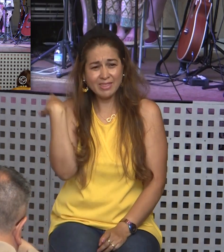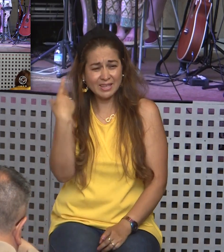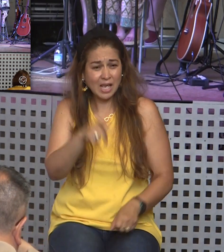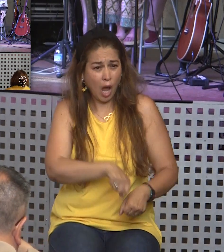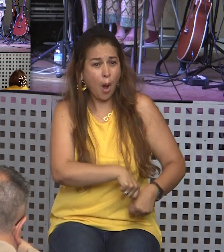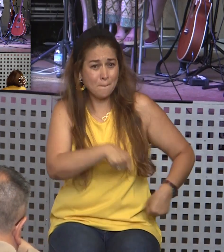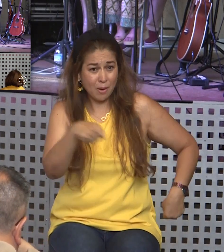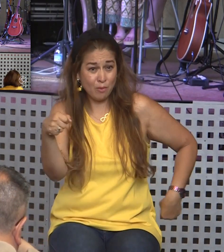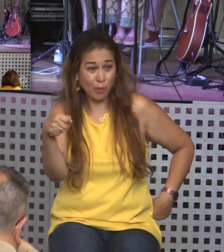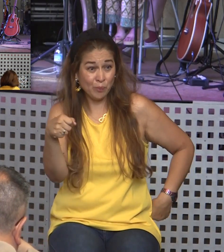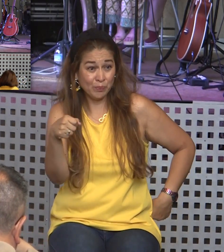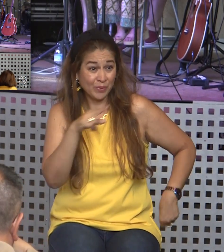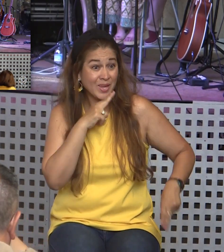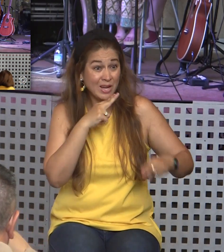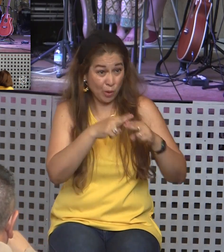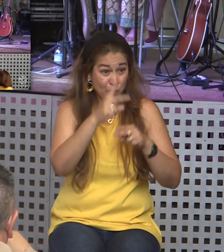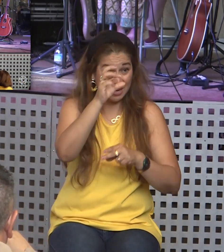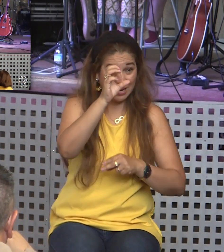pero veía.